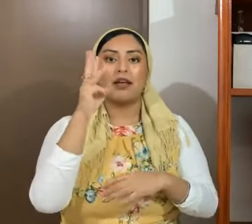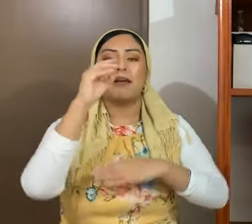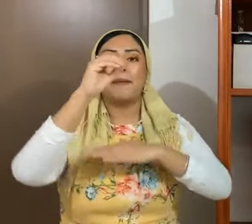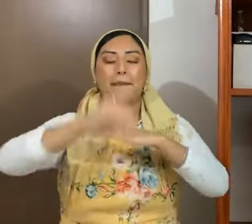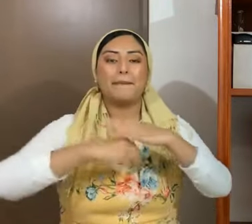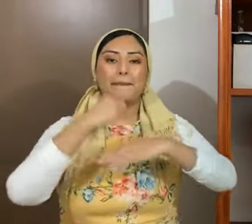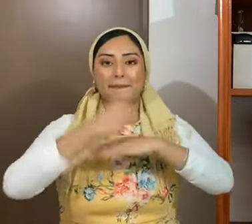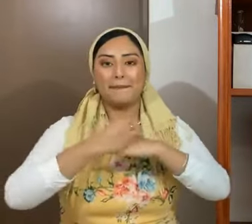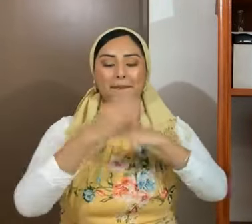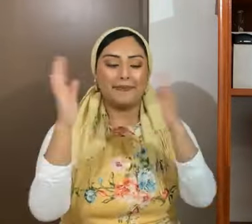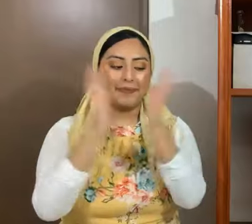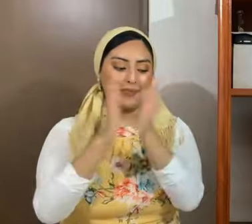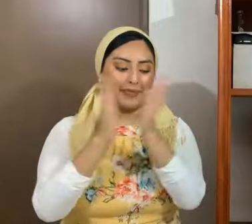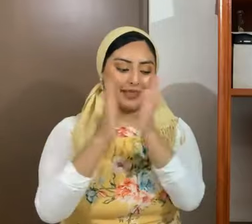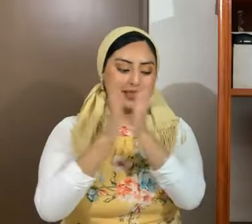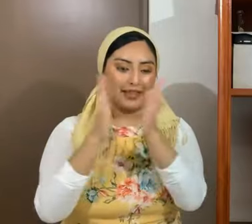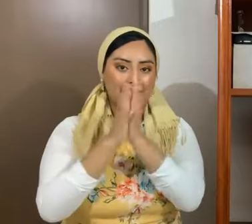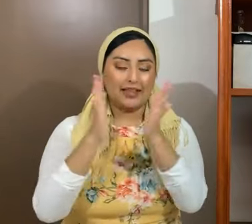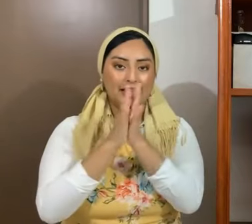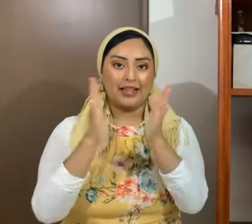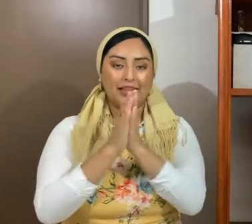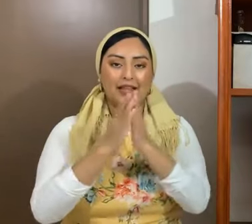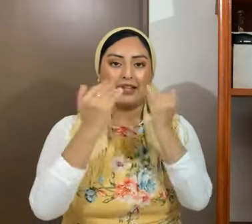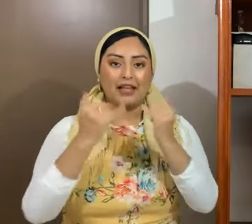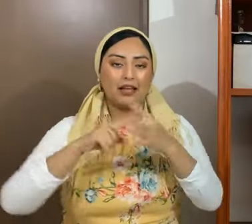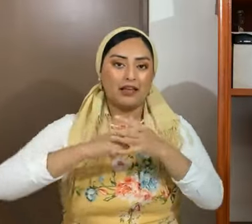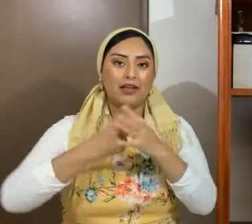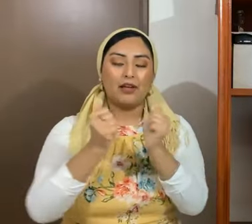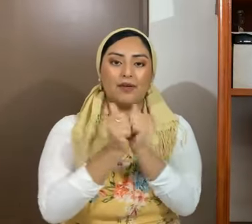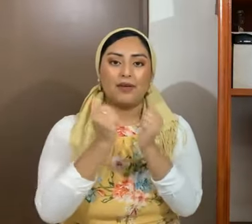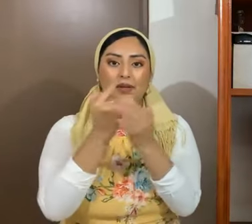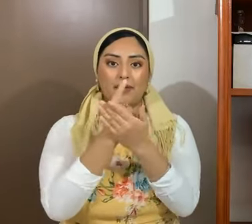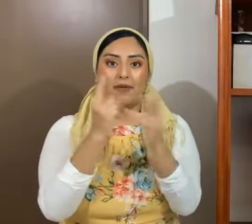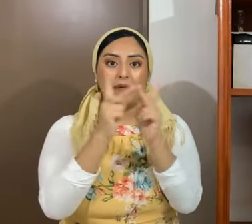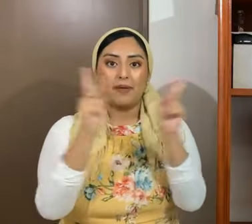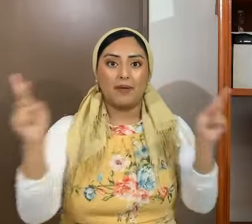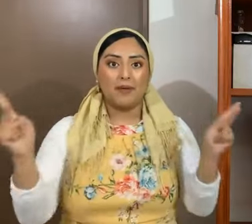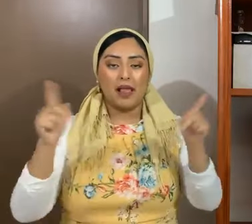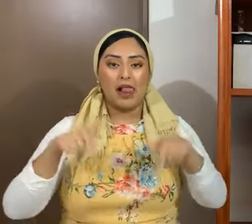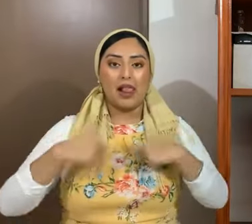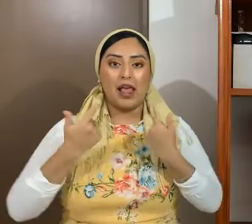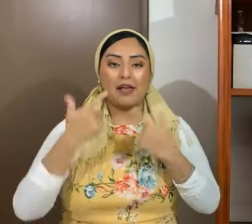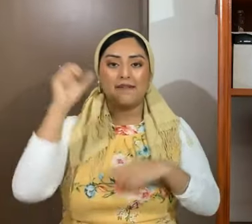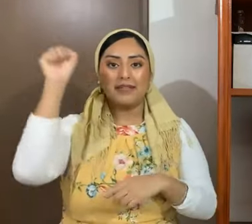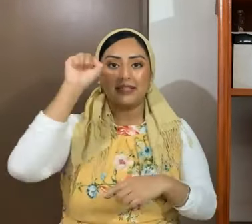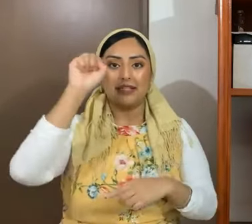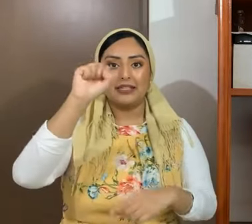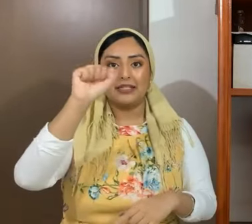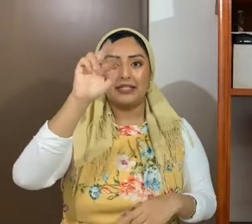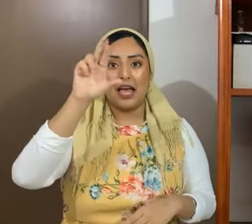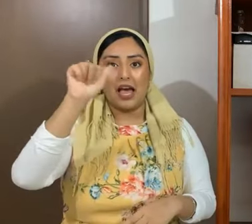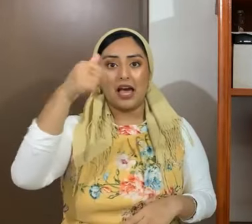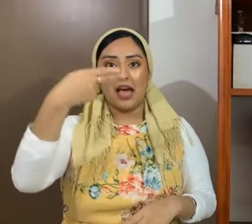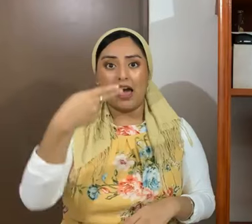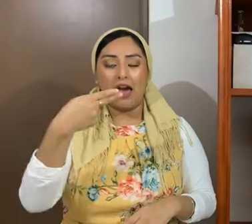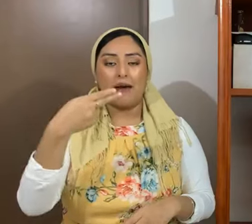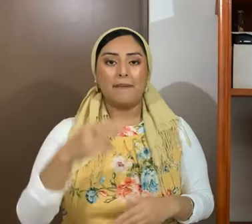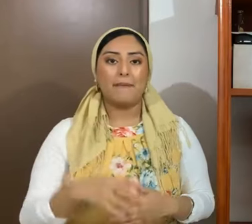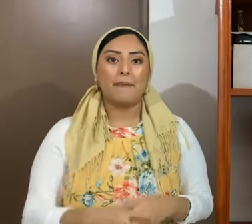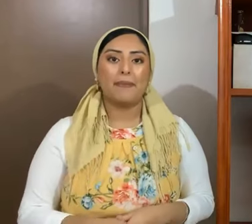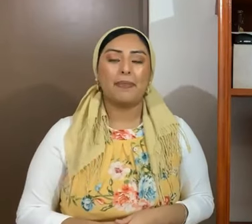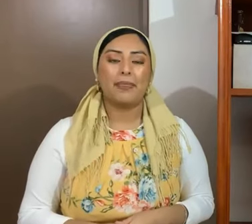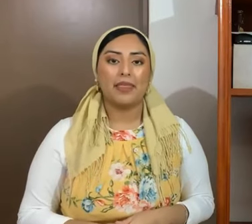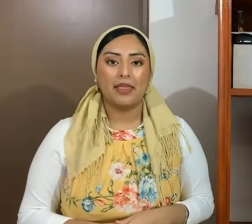HaMashiach. Omen, ve omen. Muy bien, vamos a empezar con la parashá Haye Sara. Haye Sara, la